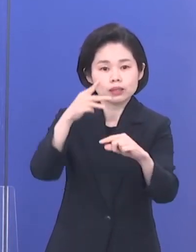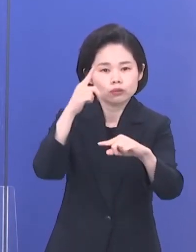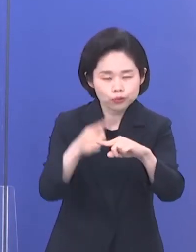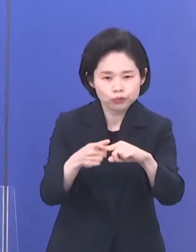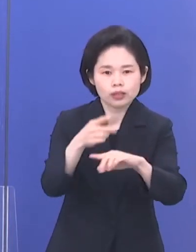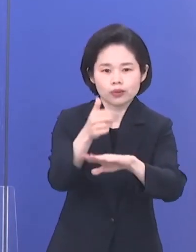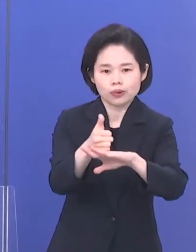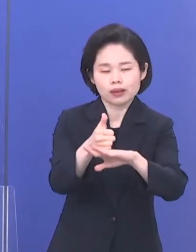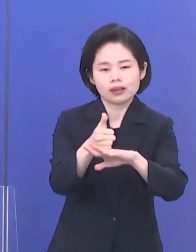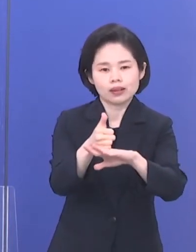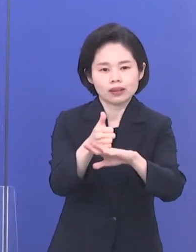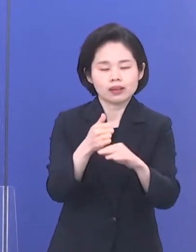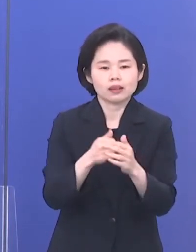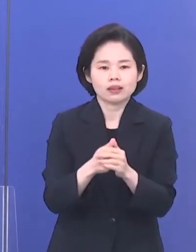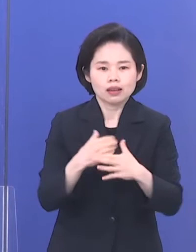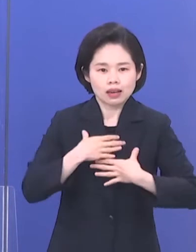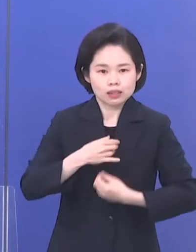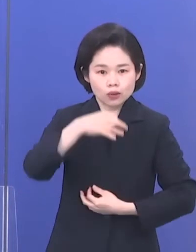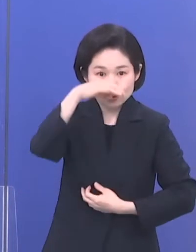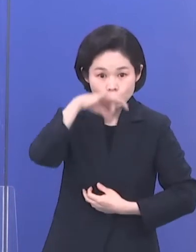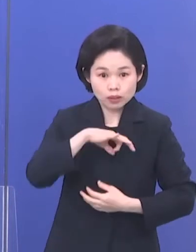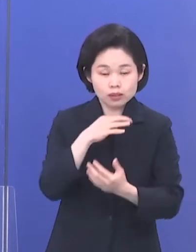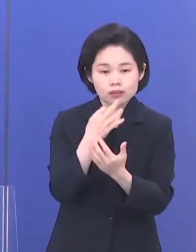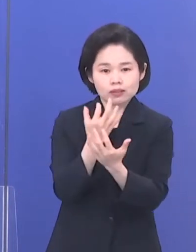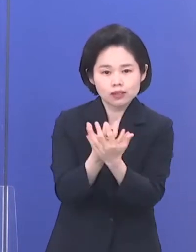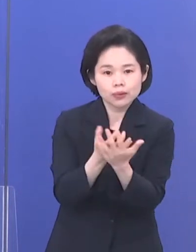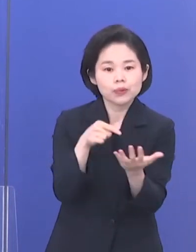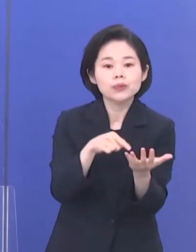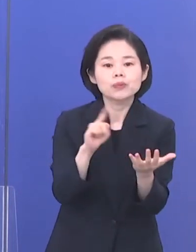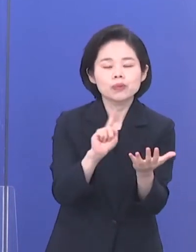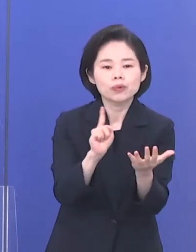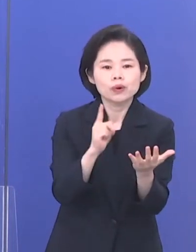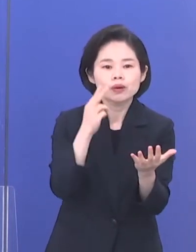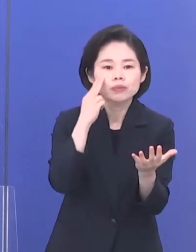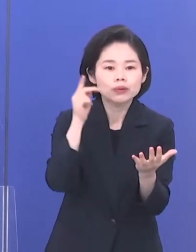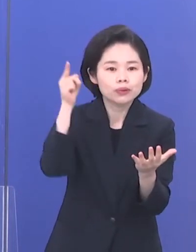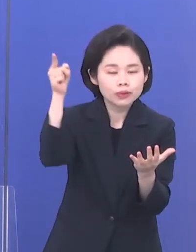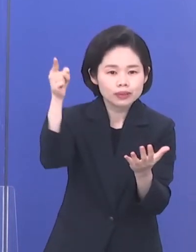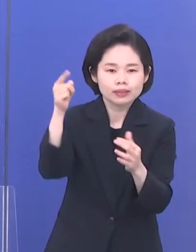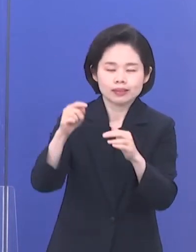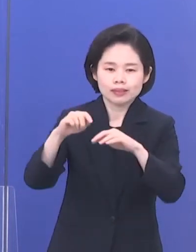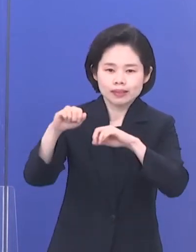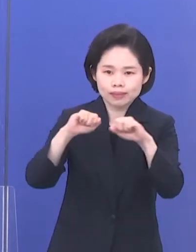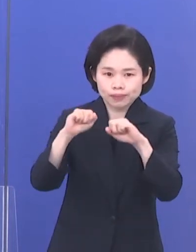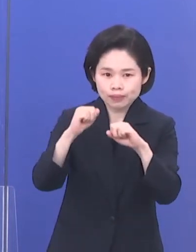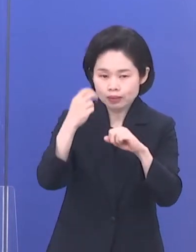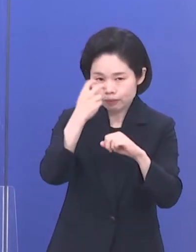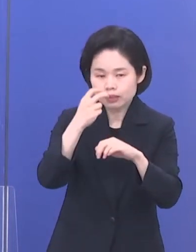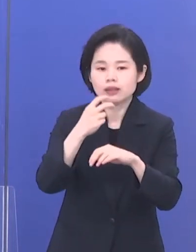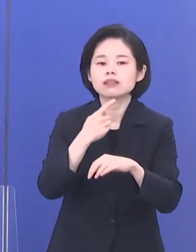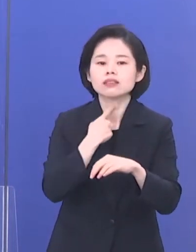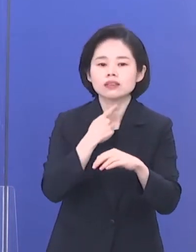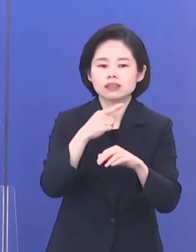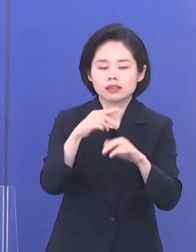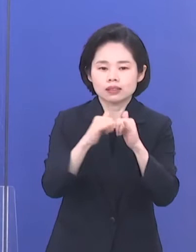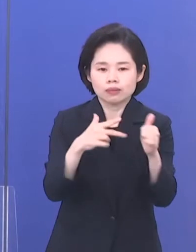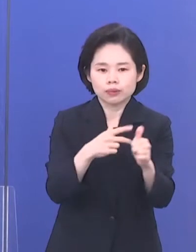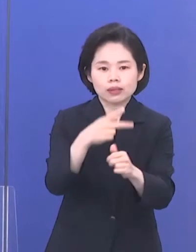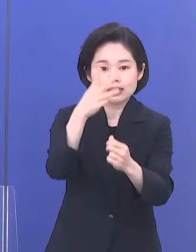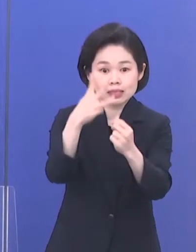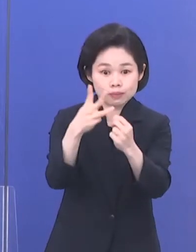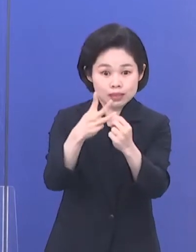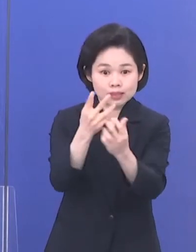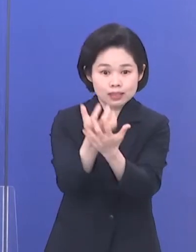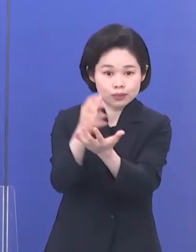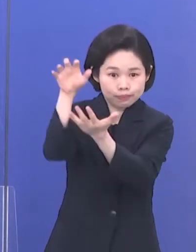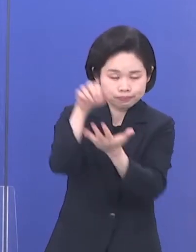중간 결과로 안전성과 효과성은 주로 미국에서 수행된 3상 임상시험을 통해 평가하였습니다.